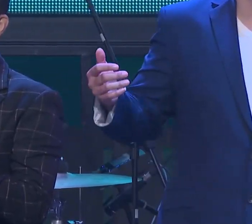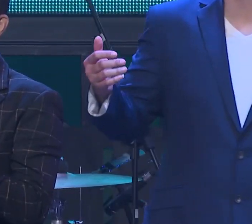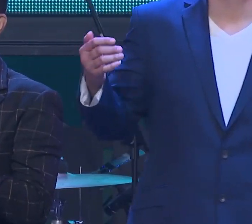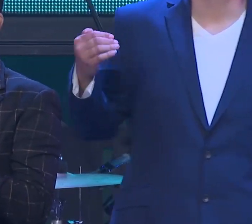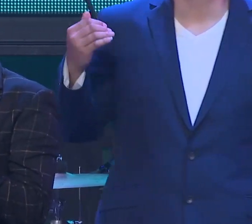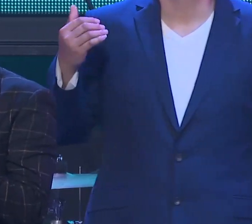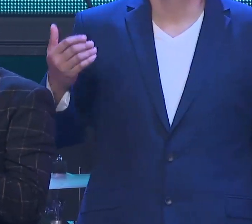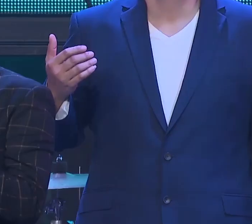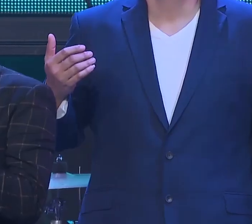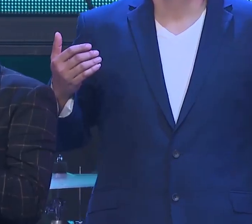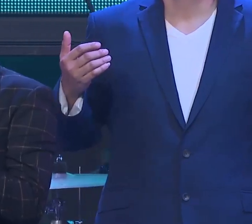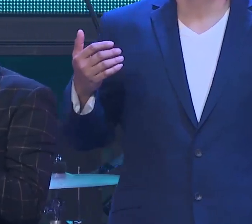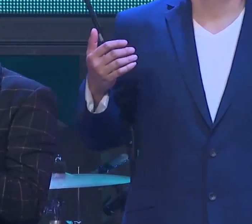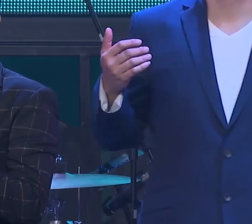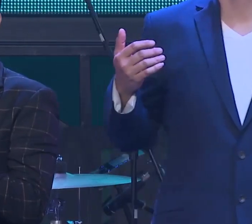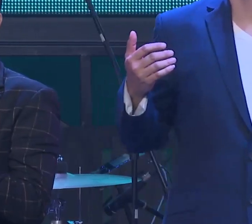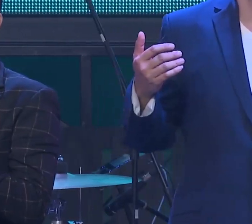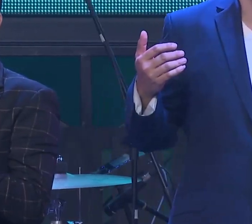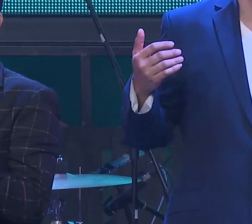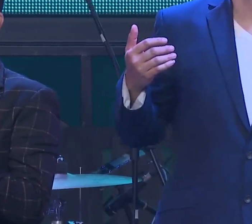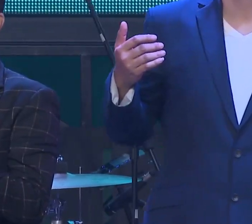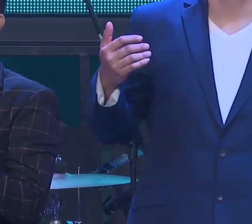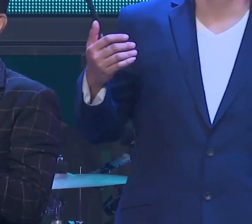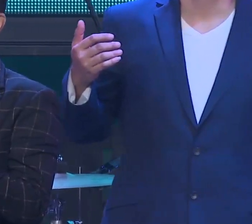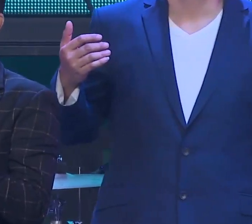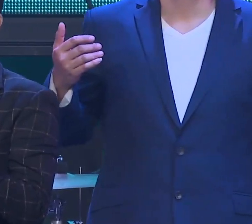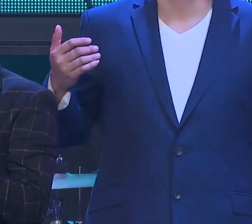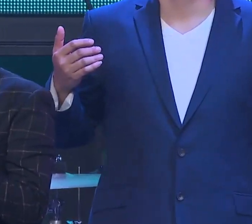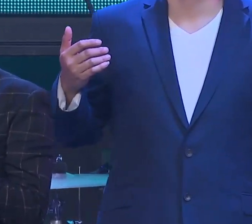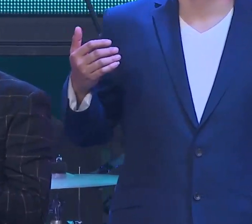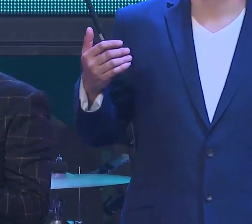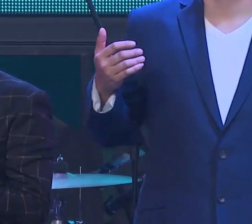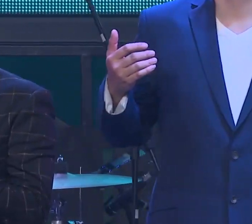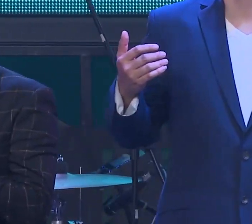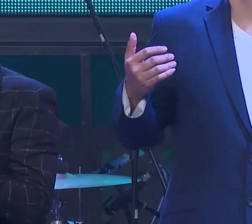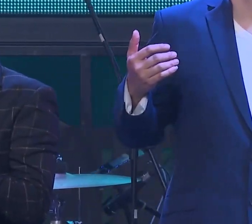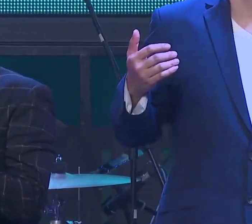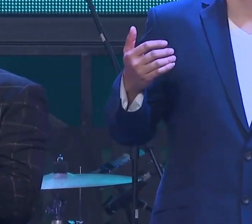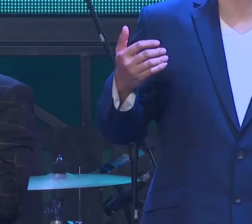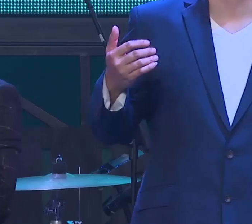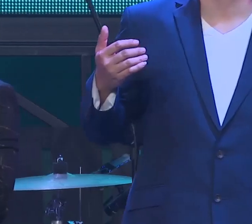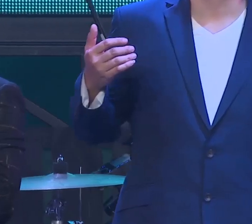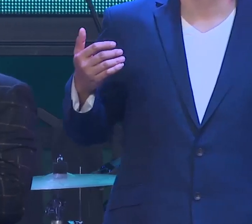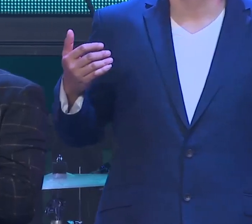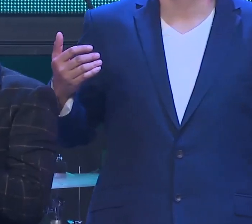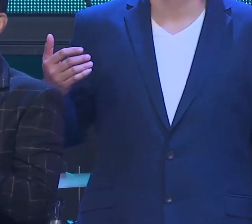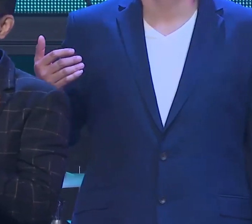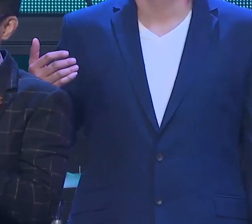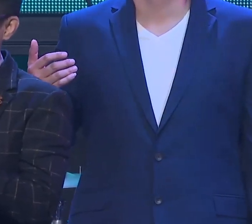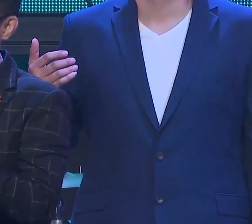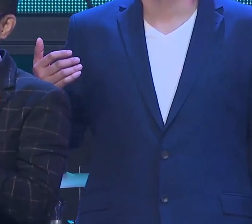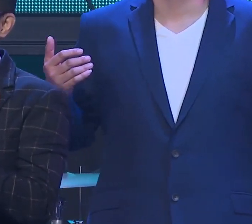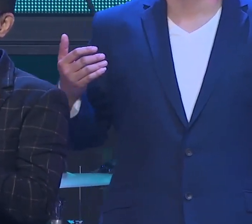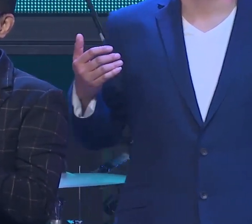tampuk kepemimpinan mereka, mereka boleh memimpin di dalam hidup takut akan Engkau Tuhan. Mereka dapat membawa setiap